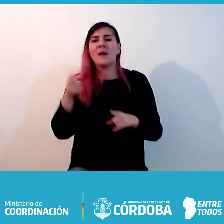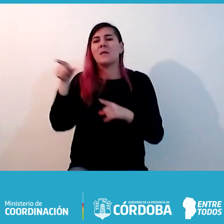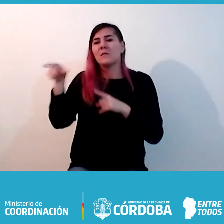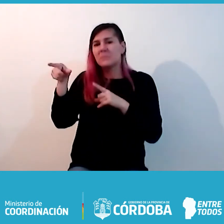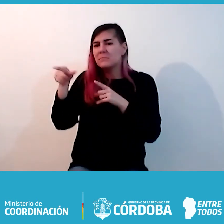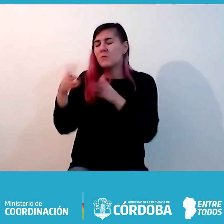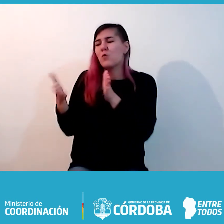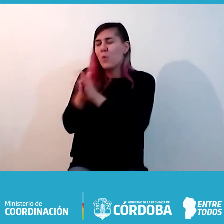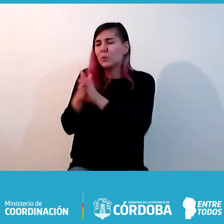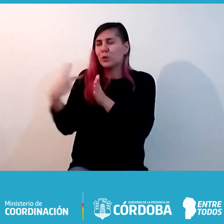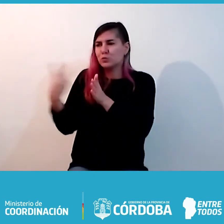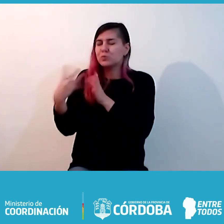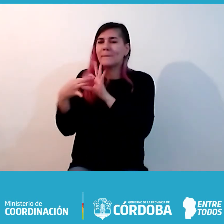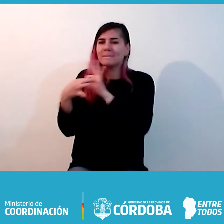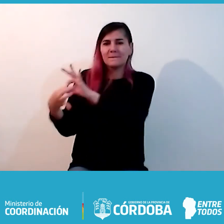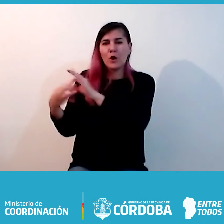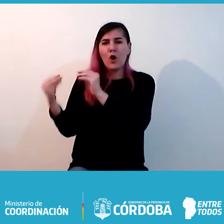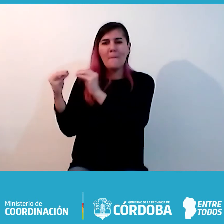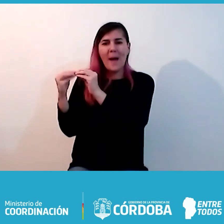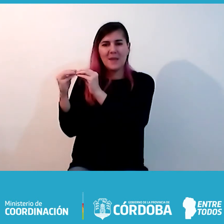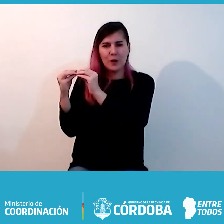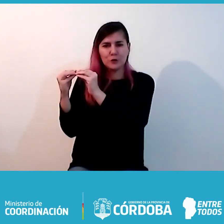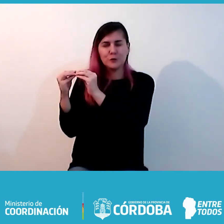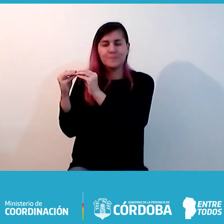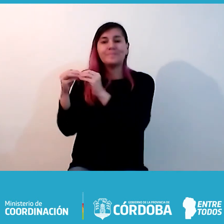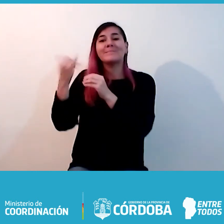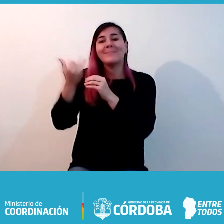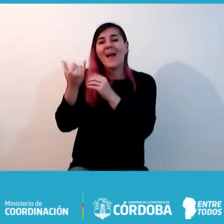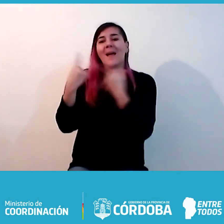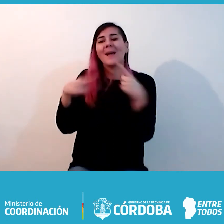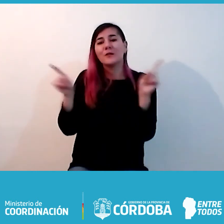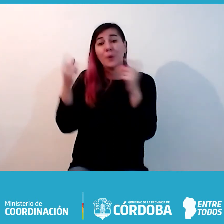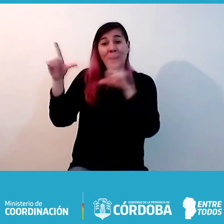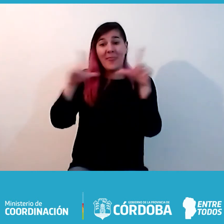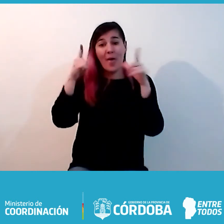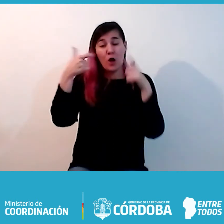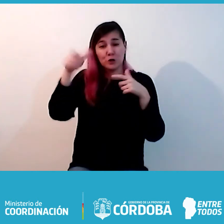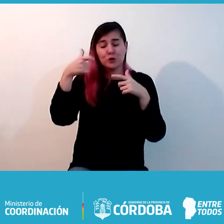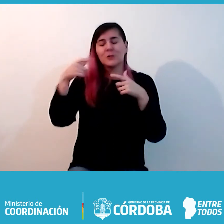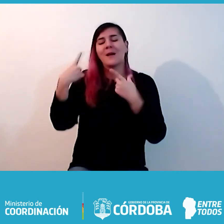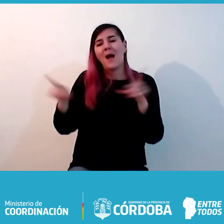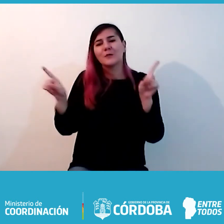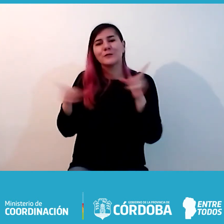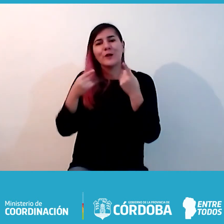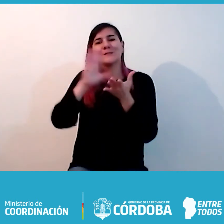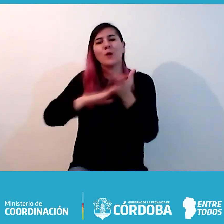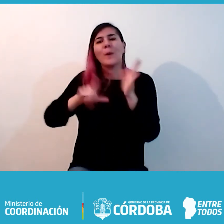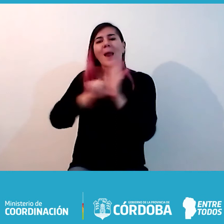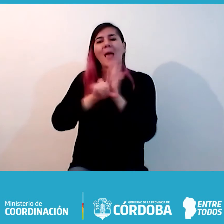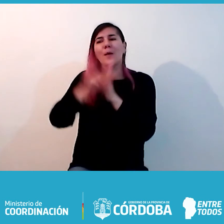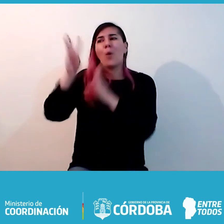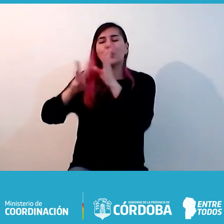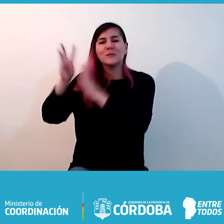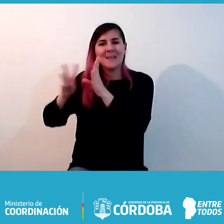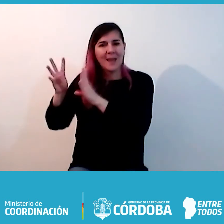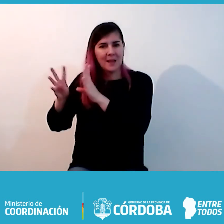línea. Procede a reproducir un video en el que se interpreta una canción y se relata sobre la nueva ley de bosque y avance del